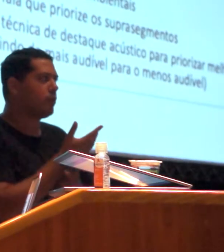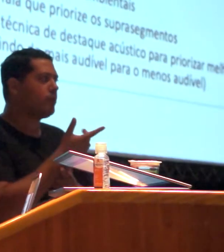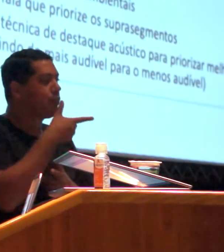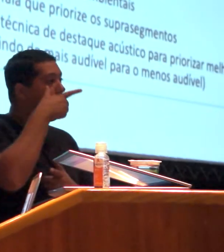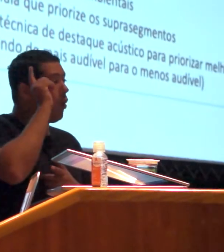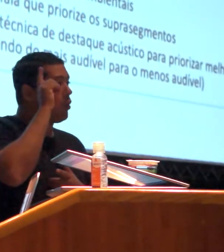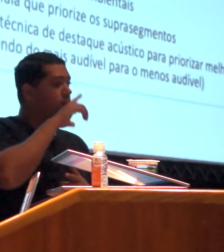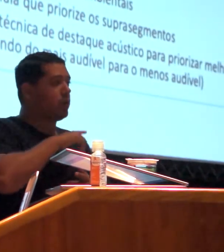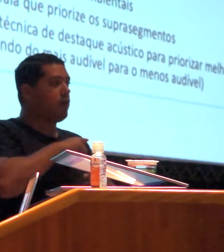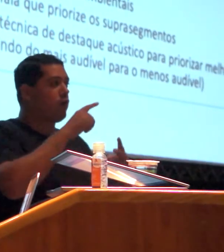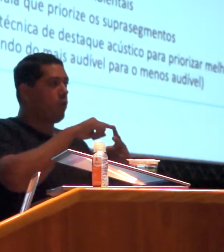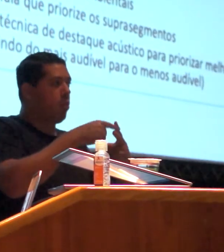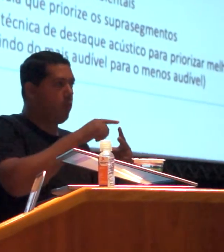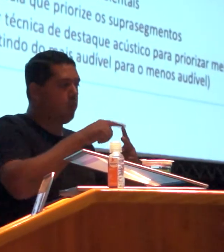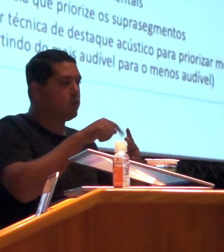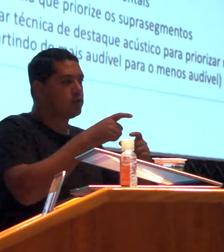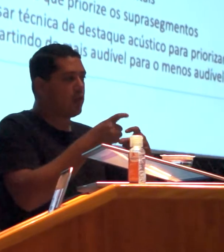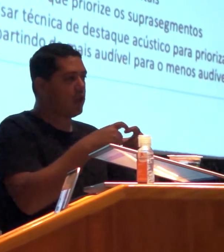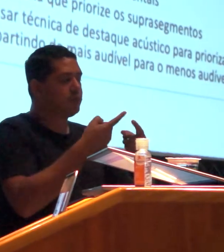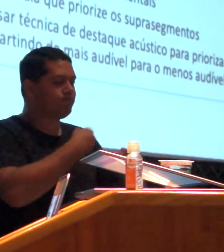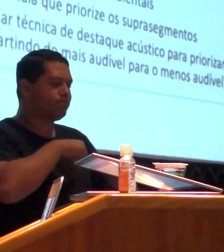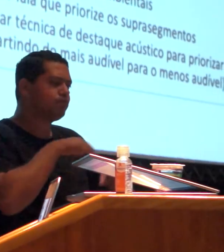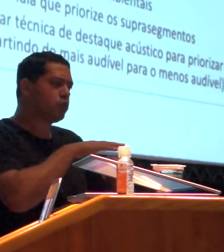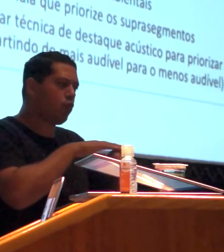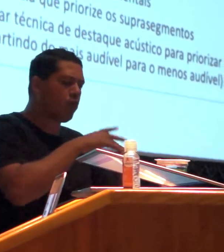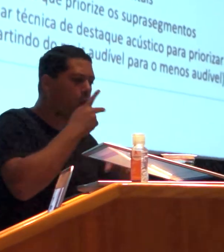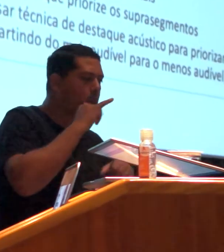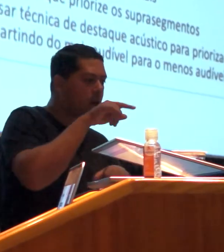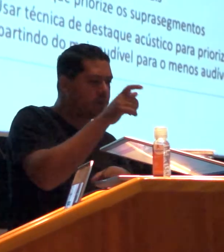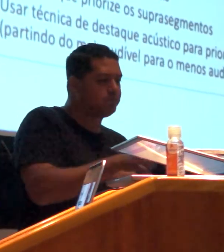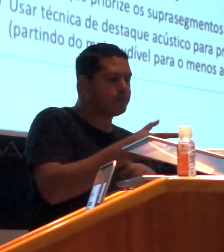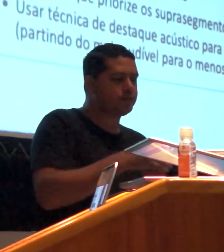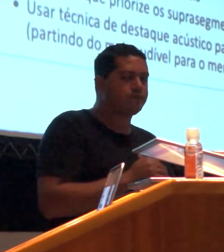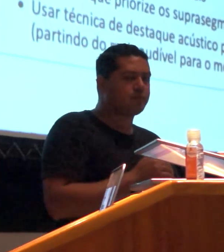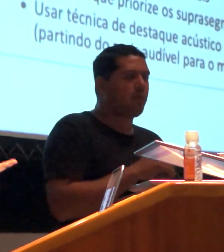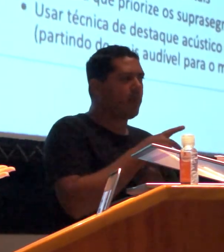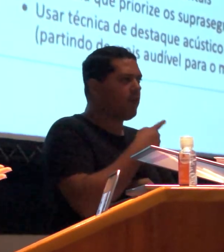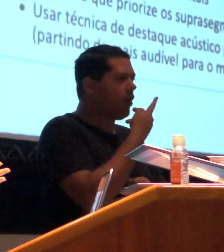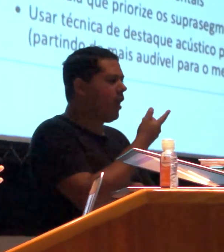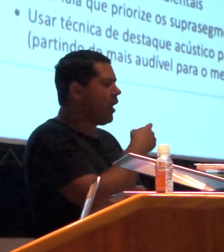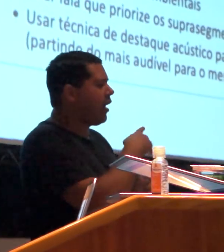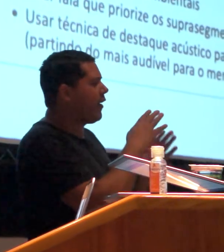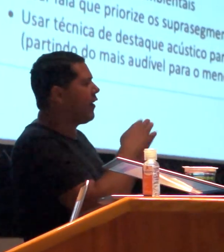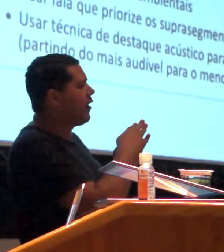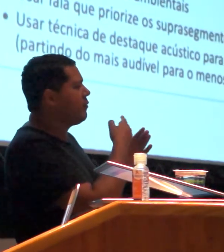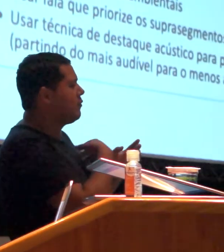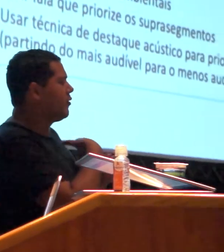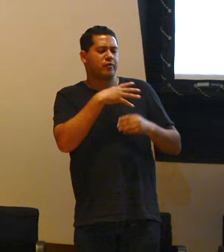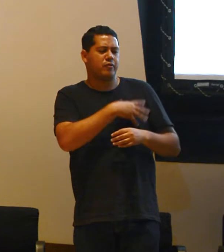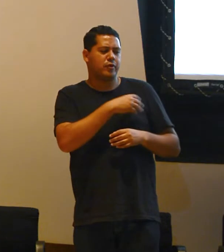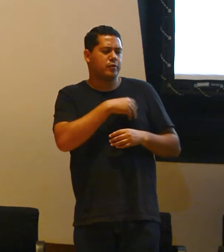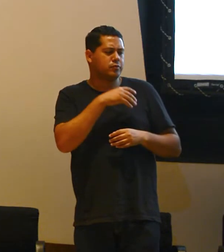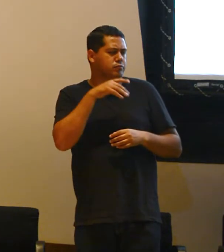2 ativações na clínica e a gente conversou com o pai. Então, ele falou, mas em casa meu filho não está detectando